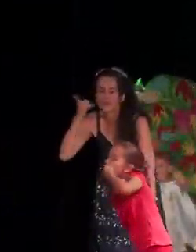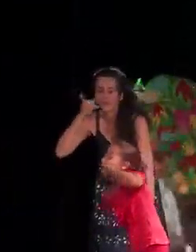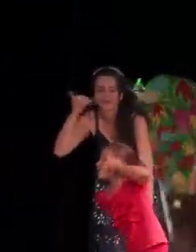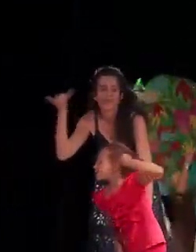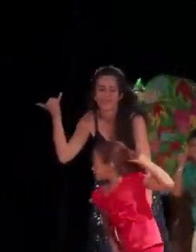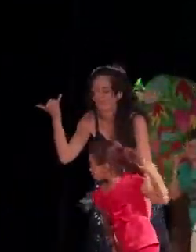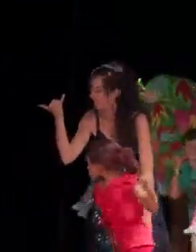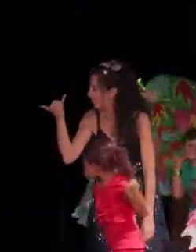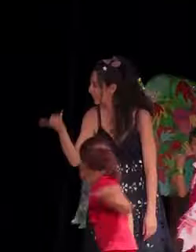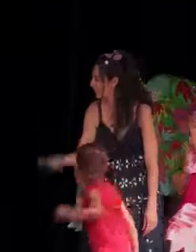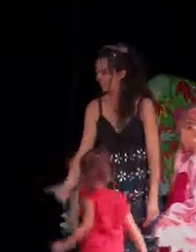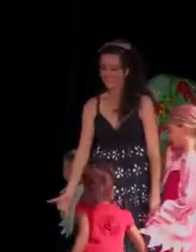jaune.